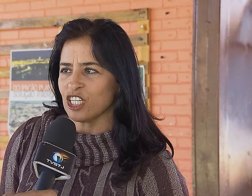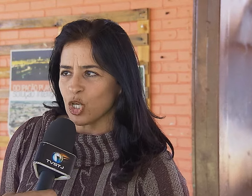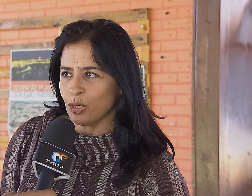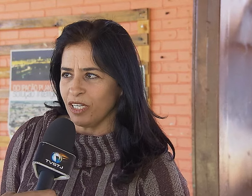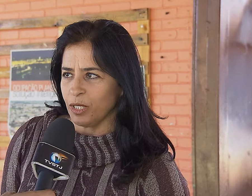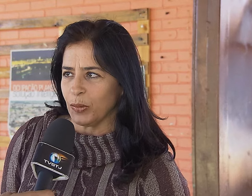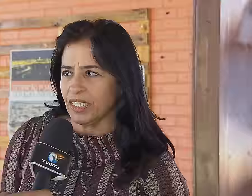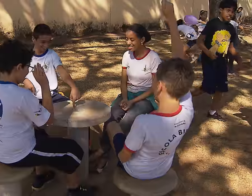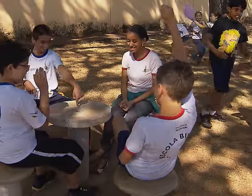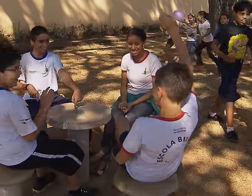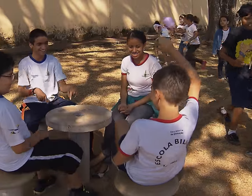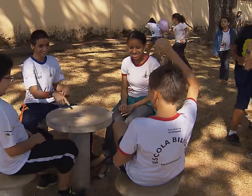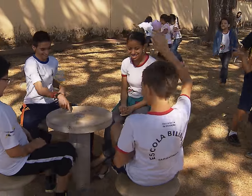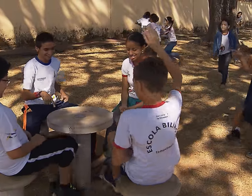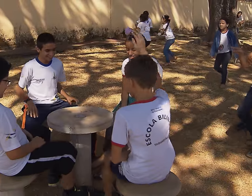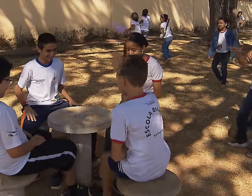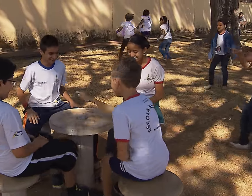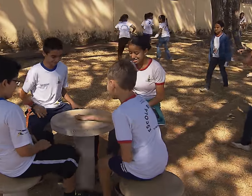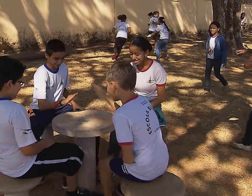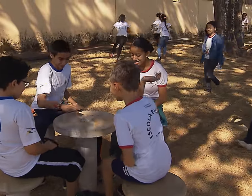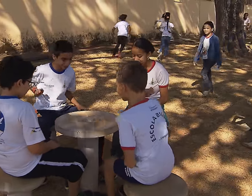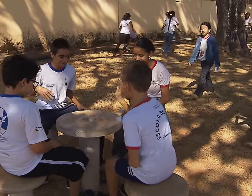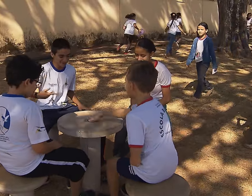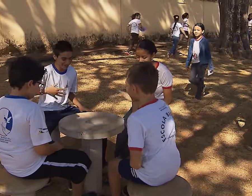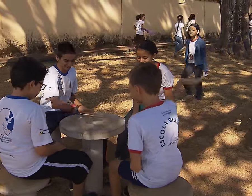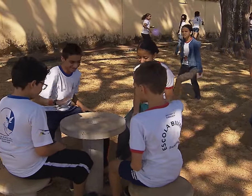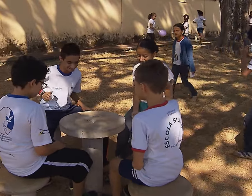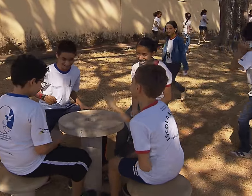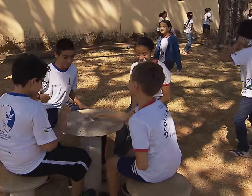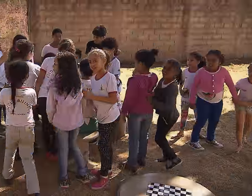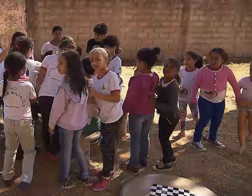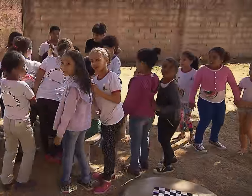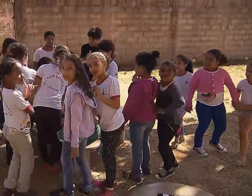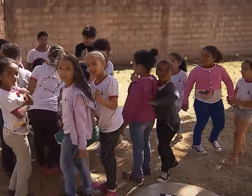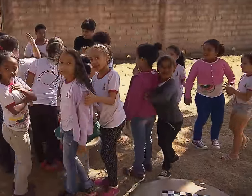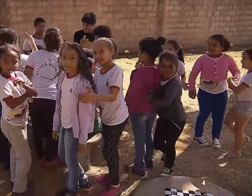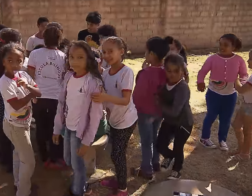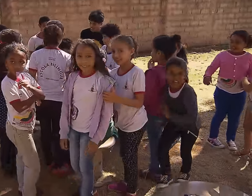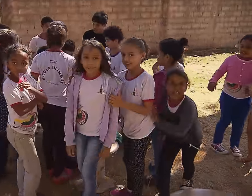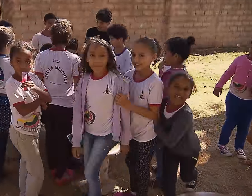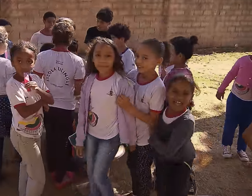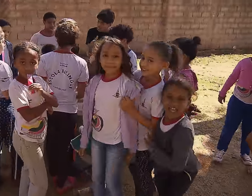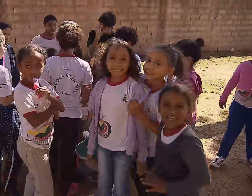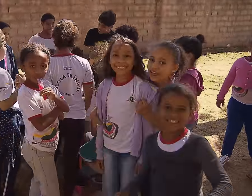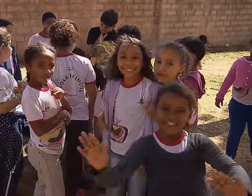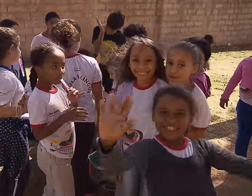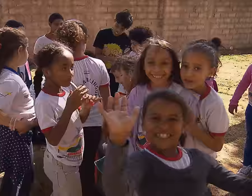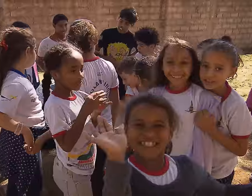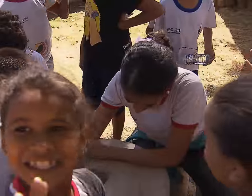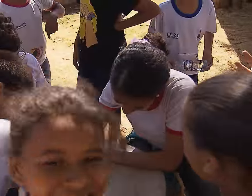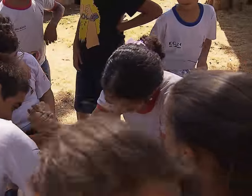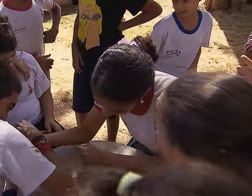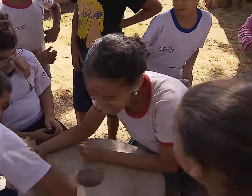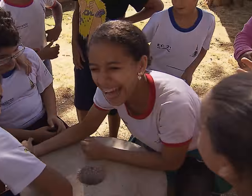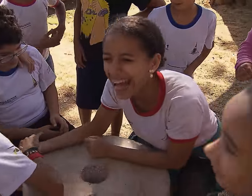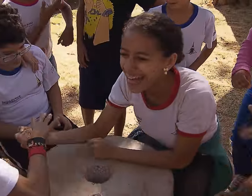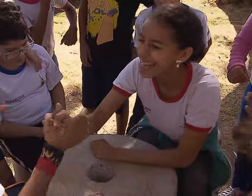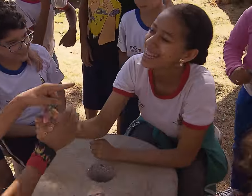escola bilíngue. A interação promovida entre os alunos é o reconhecimento de que pais e professores estão no